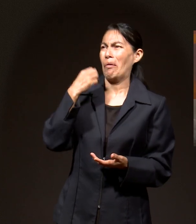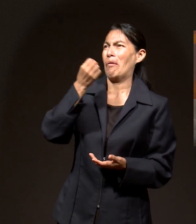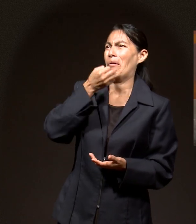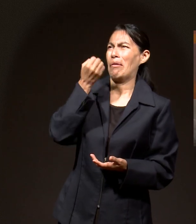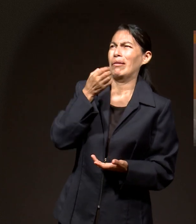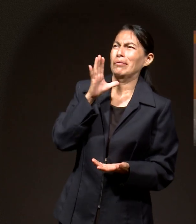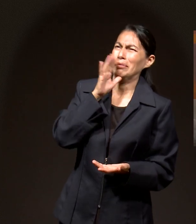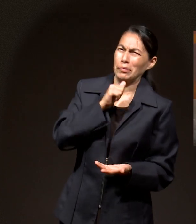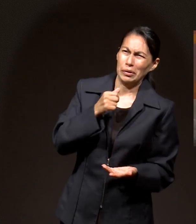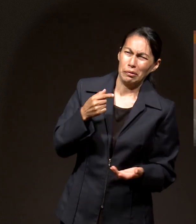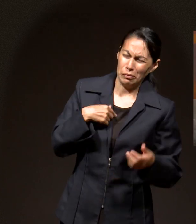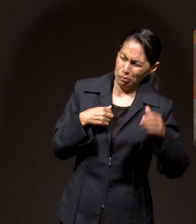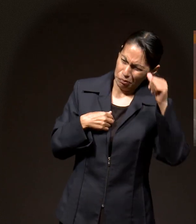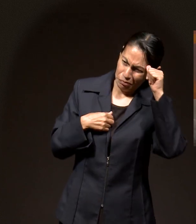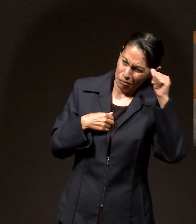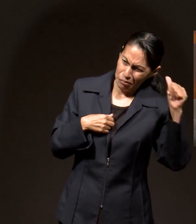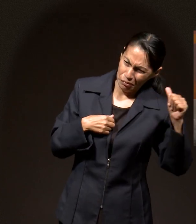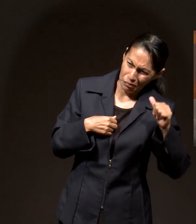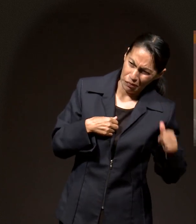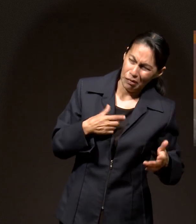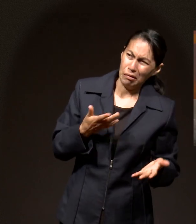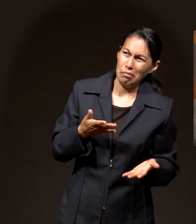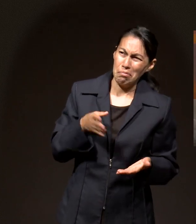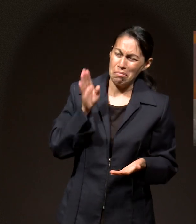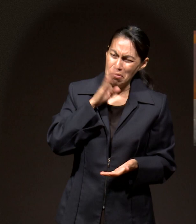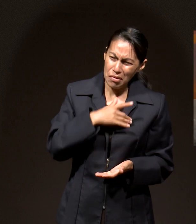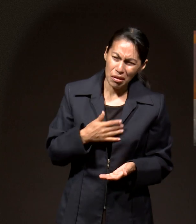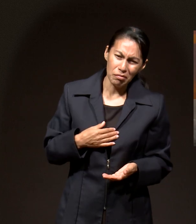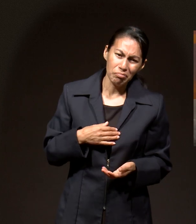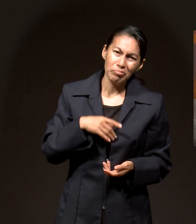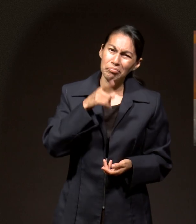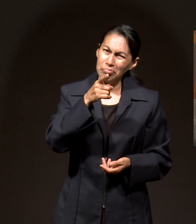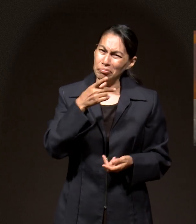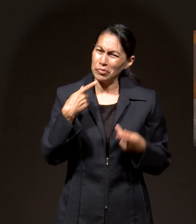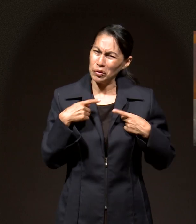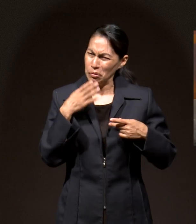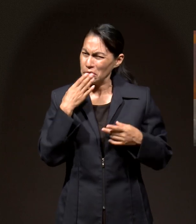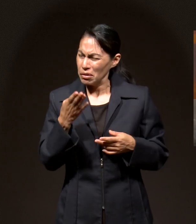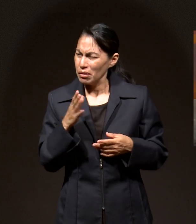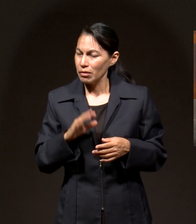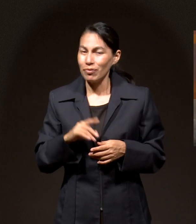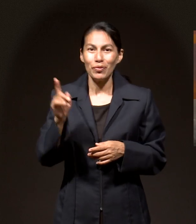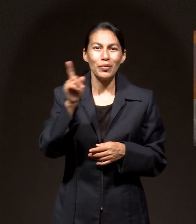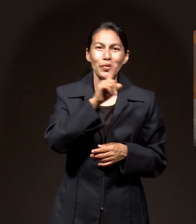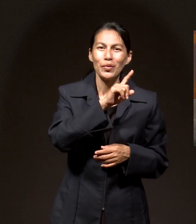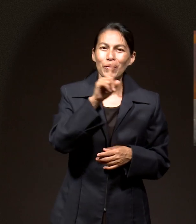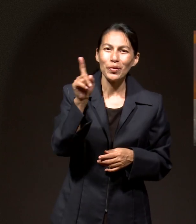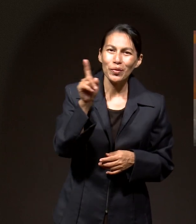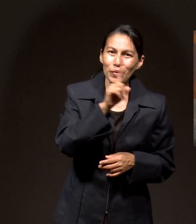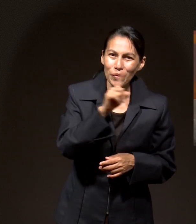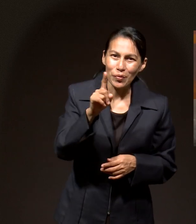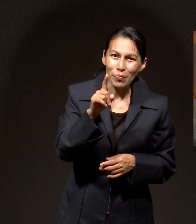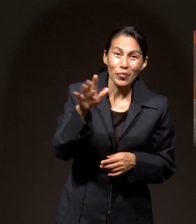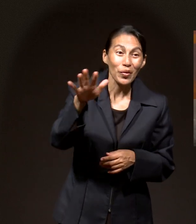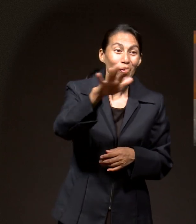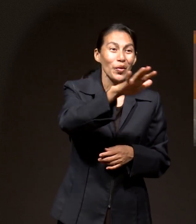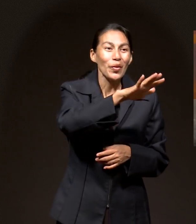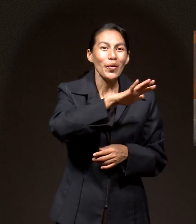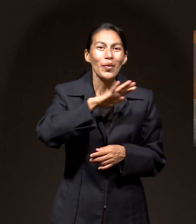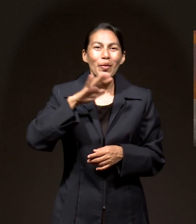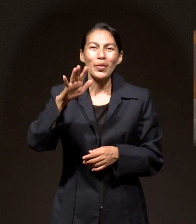la experiencia de sutano, pero ¿yo cómo voy a orar? Pues ojalá que le vaya bien a ese señor que está en problemas, pero bueno. No, no, no, no,